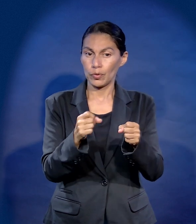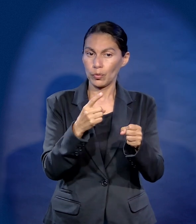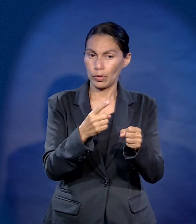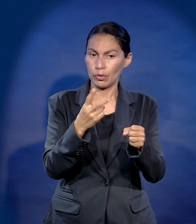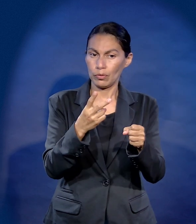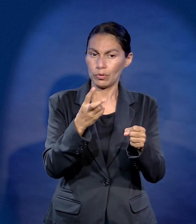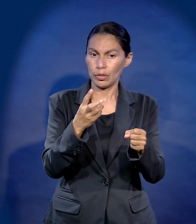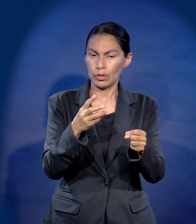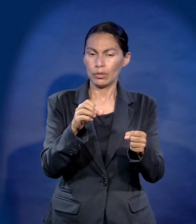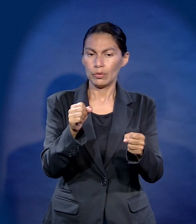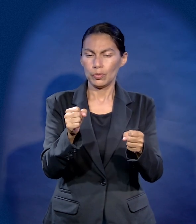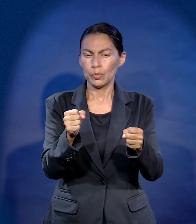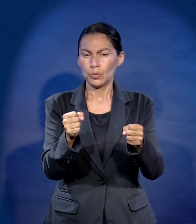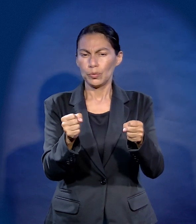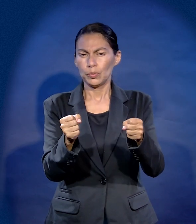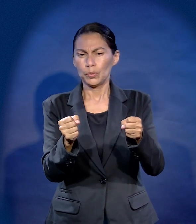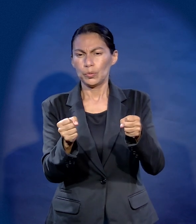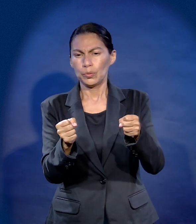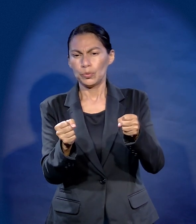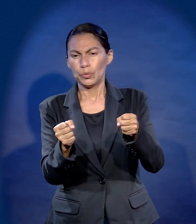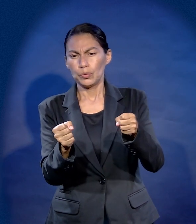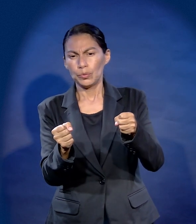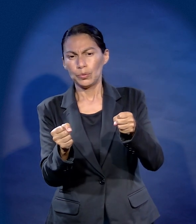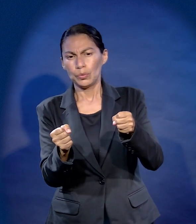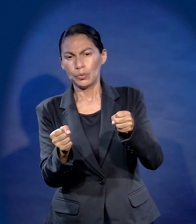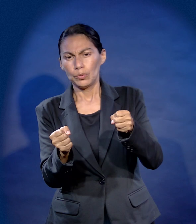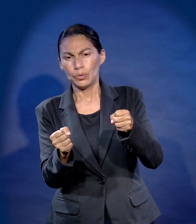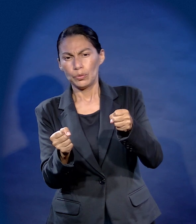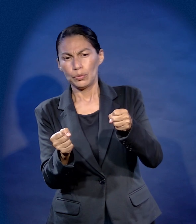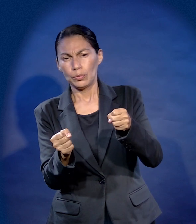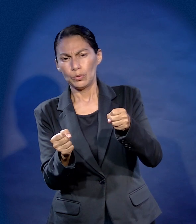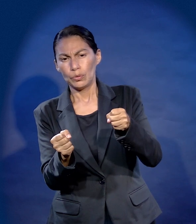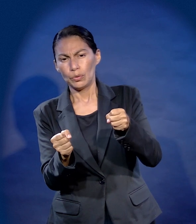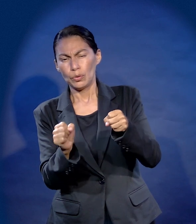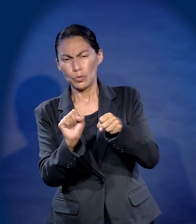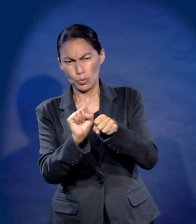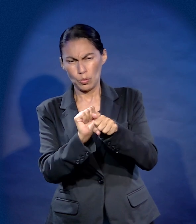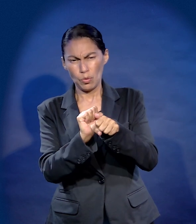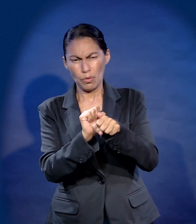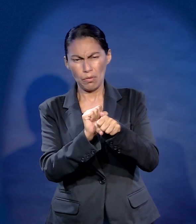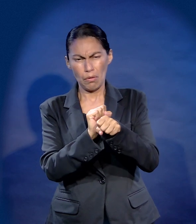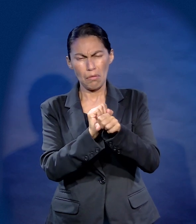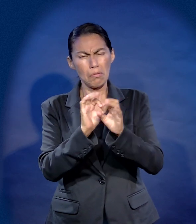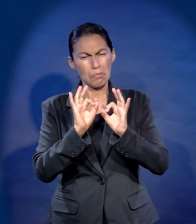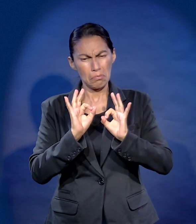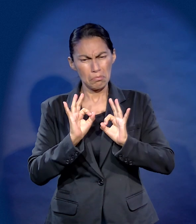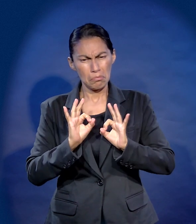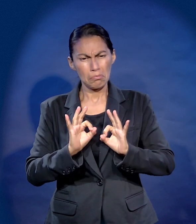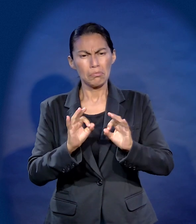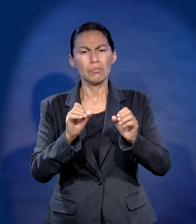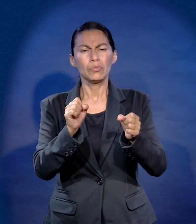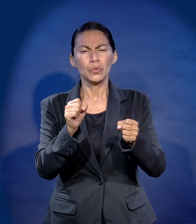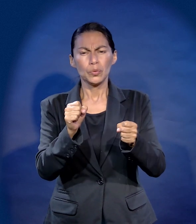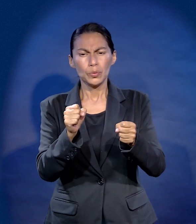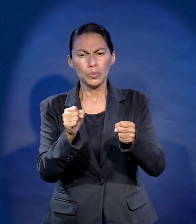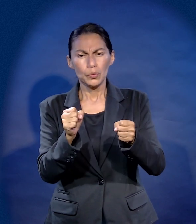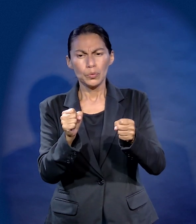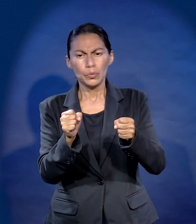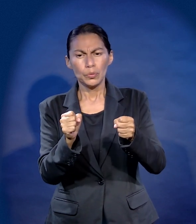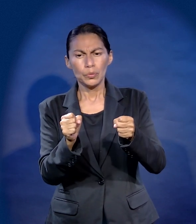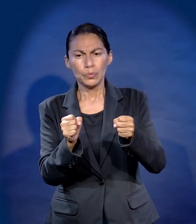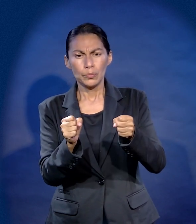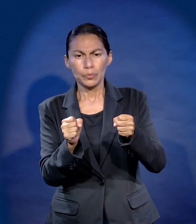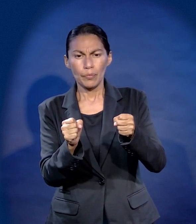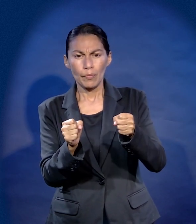diga, viras lentamente a la derecha. Una, dos, tres. El inmenso avión empieza a virar suave, sin